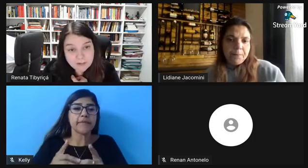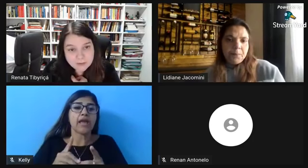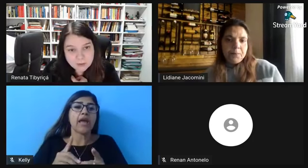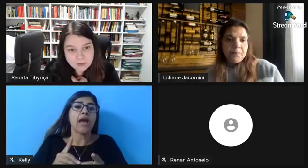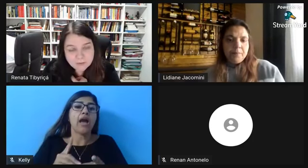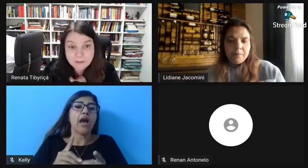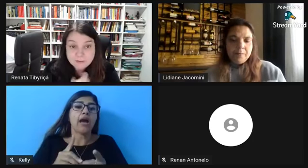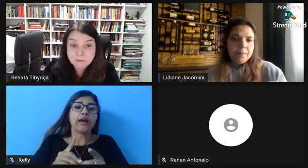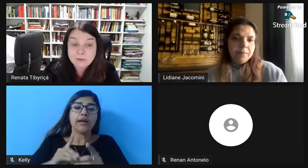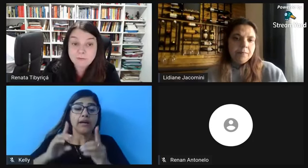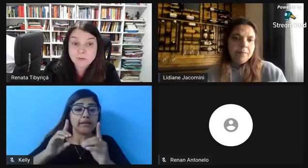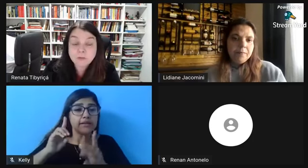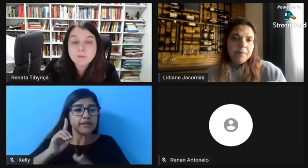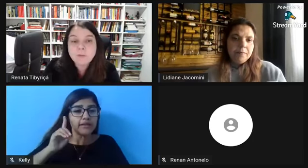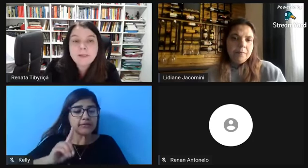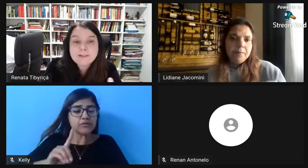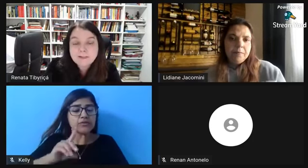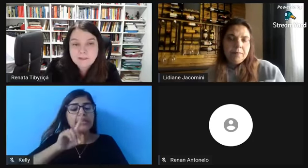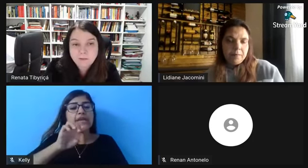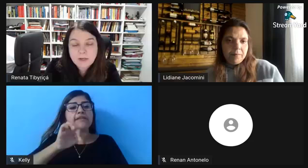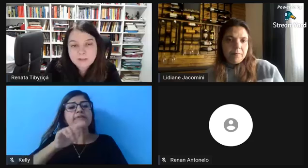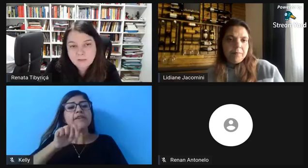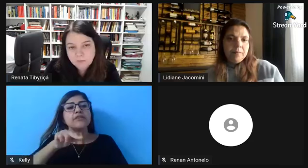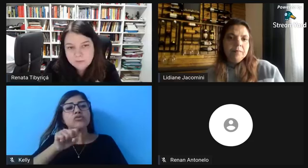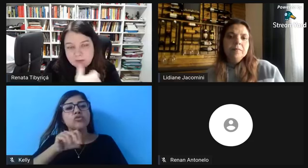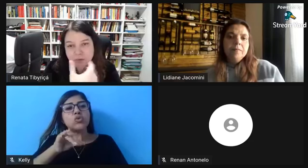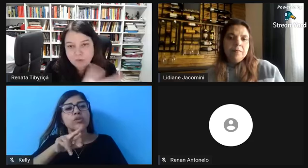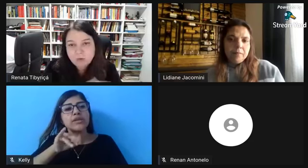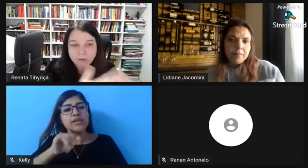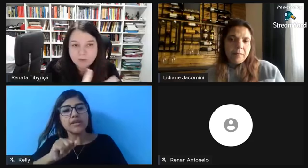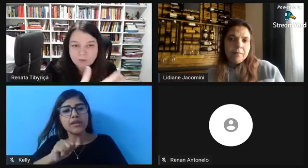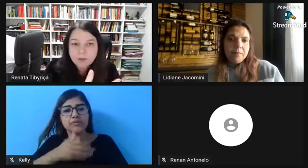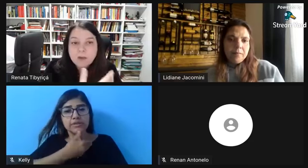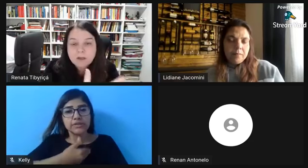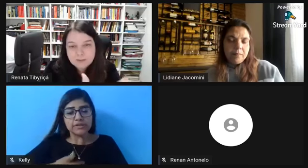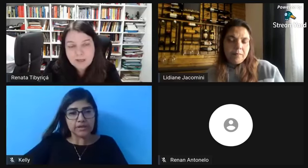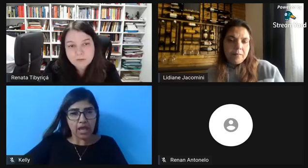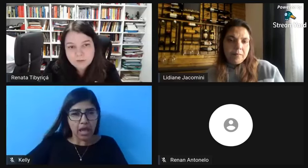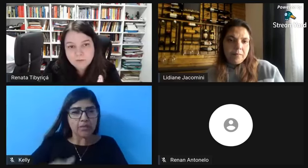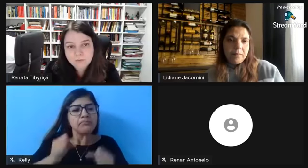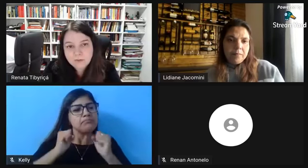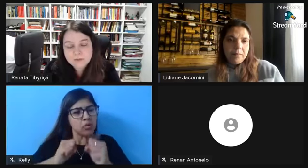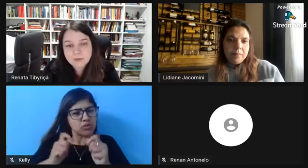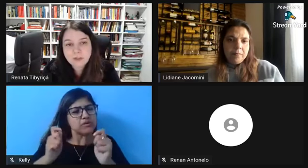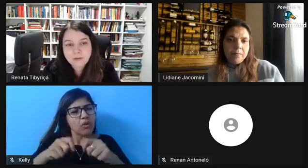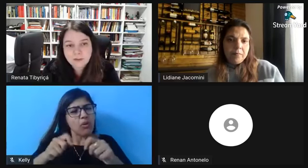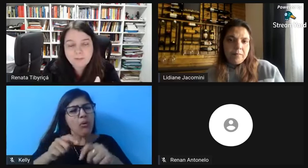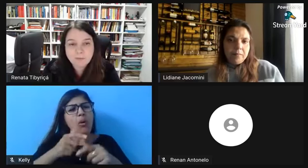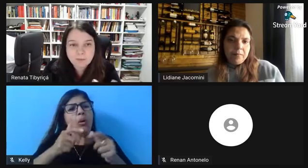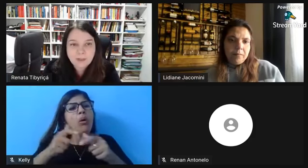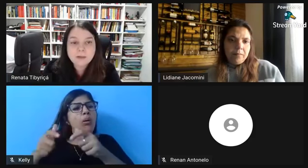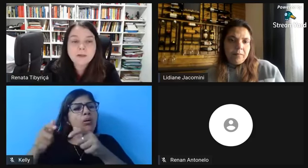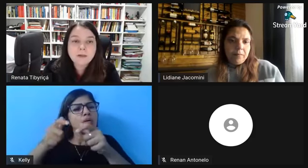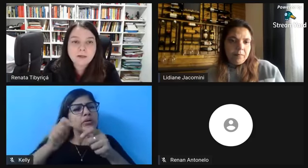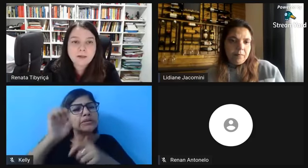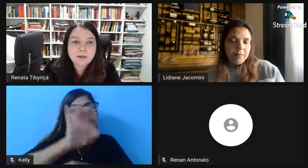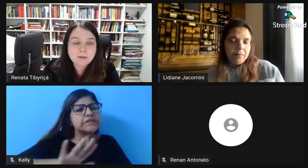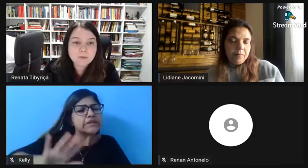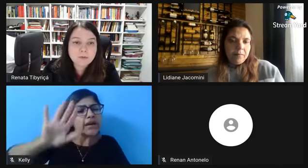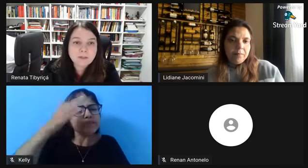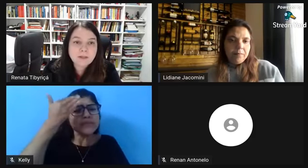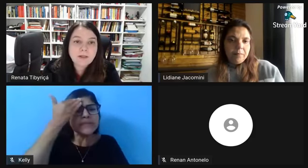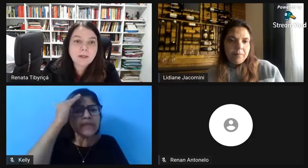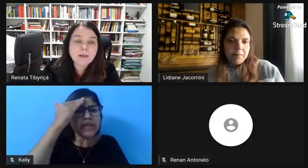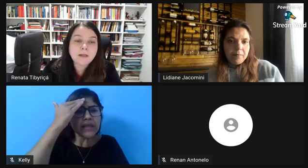faço parte, né, que são as defensorias públicas estaduais, então pode ter pessoas de outros estados que estão assistindo, até para poder